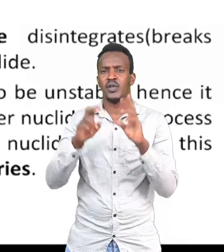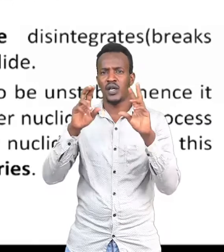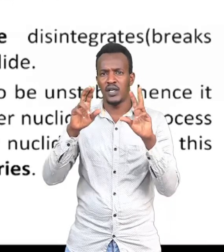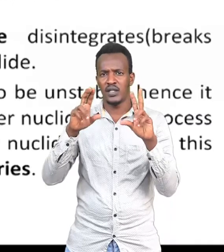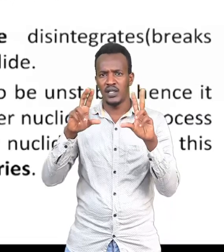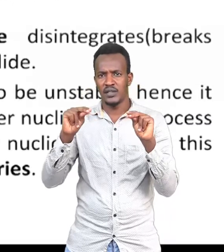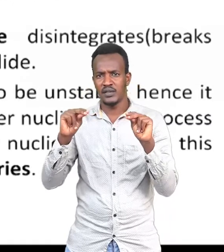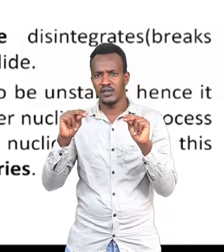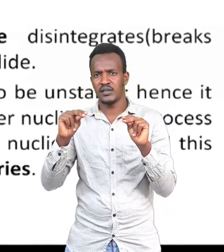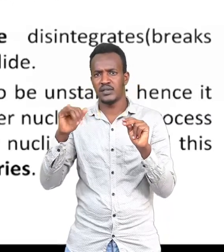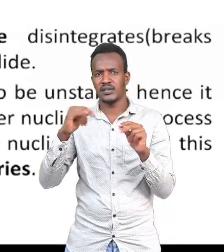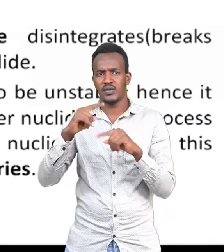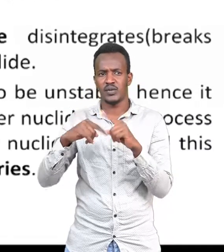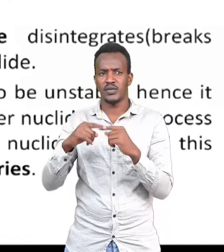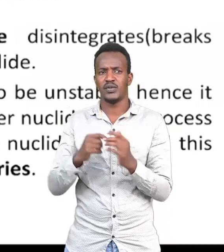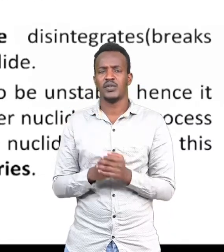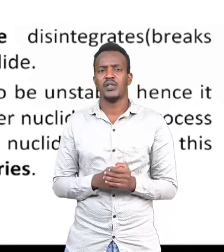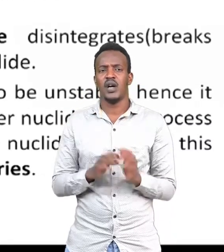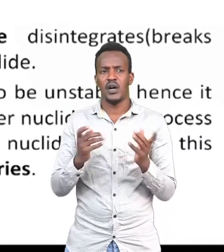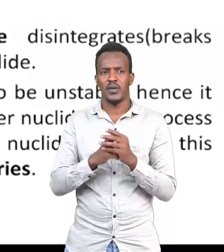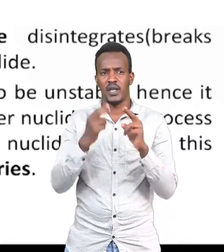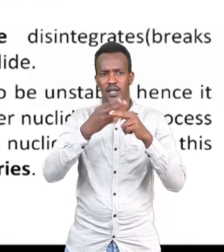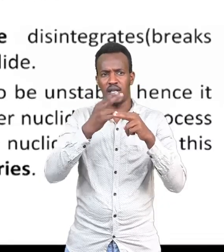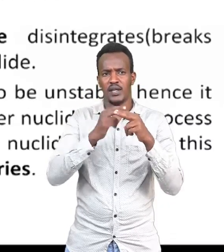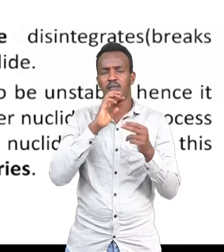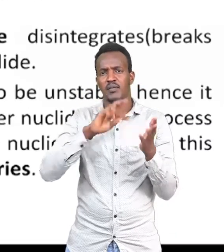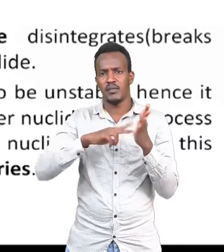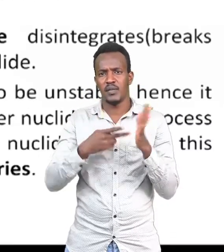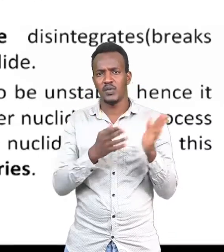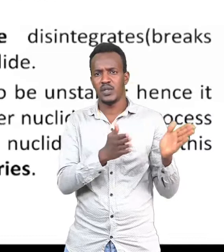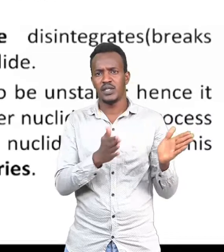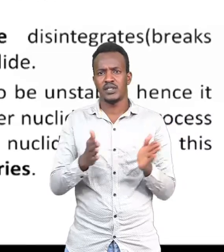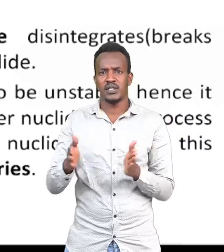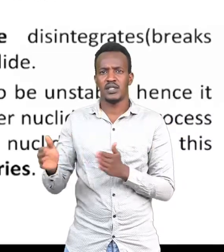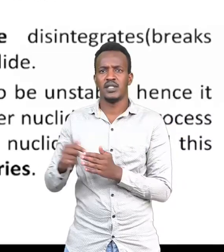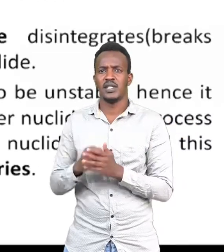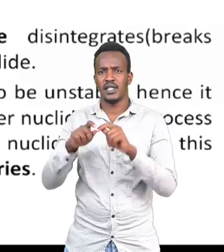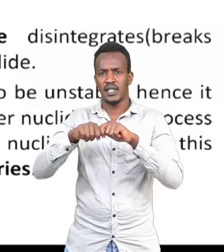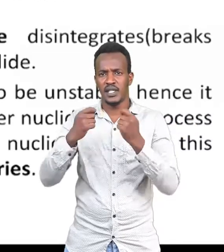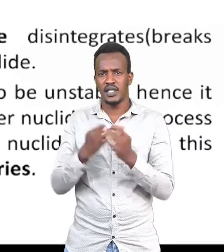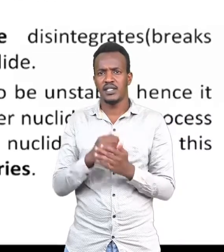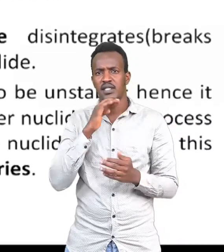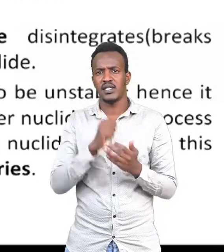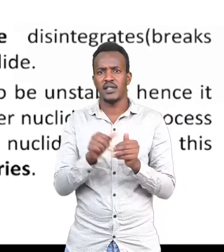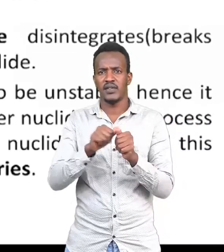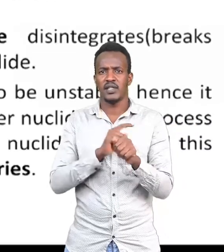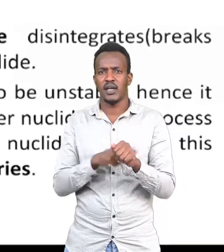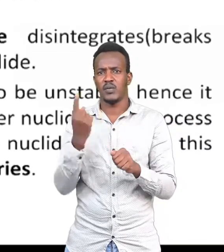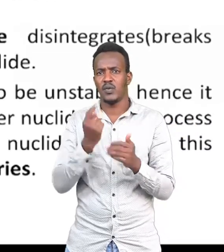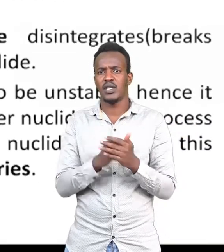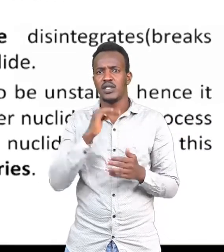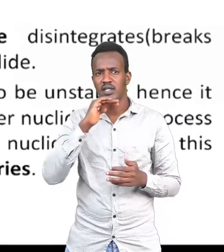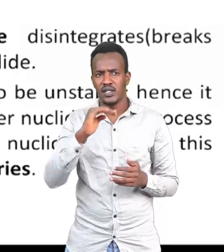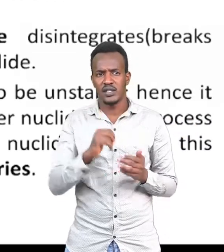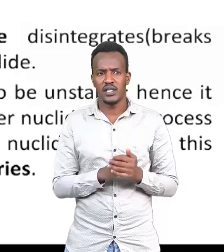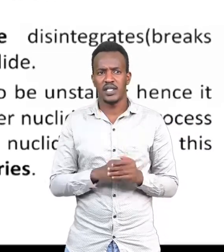la joogaba qaybsanku wuu sii soconaya sida magacay nooga muuqataba serious waa wax istaba taxan weeyaan marka dhikeyinkaasi istaba taxan ayaa waxa yahay